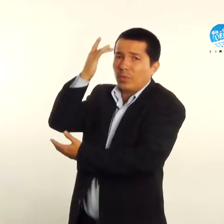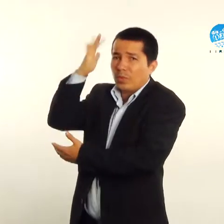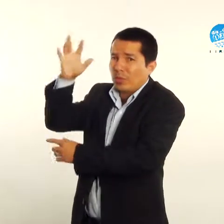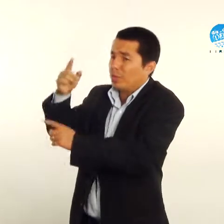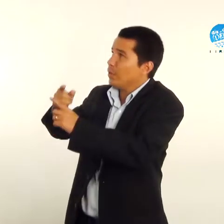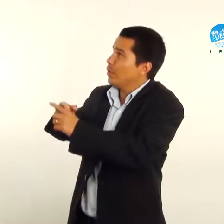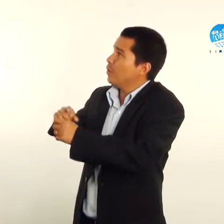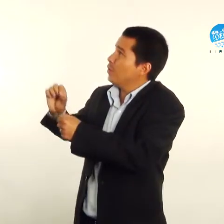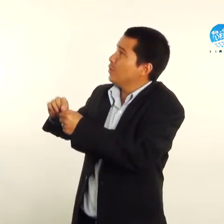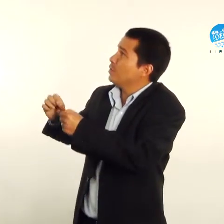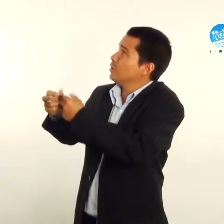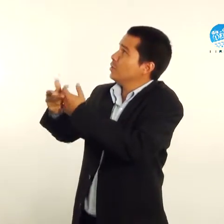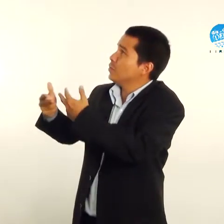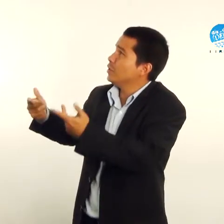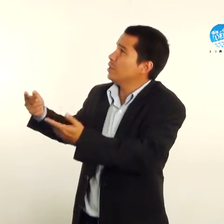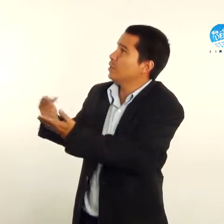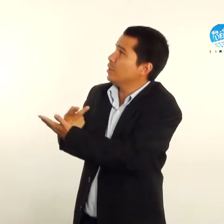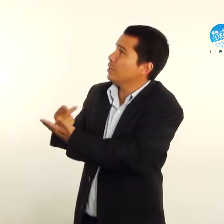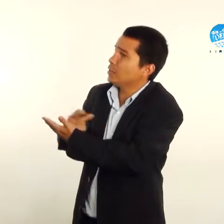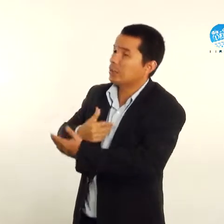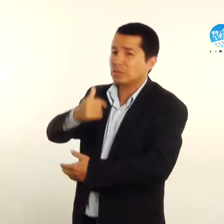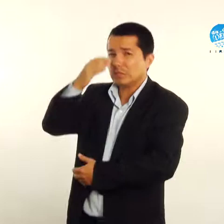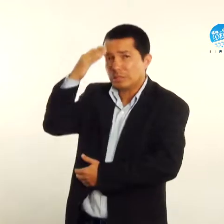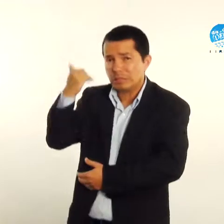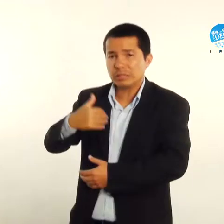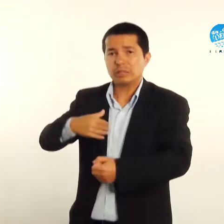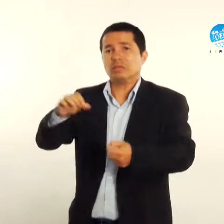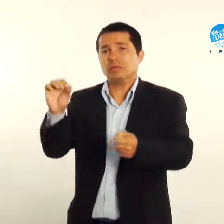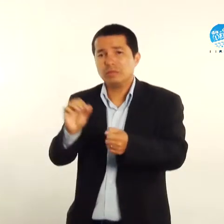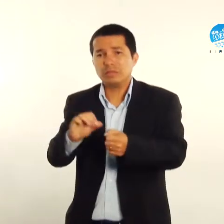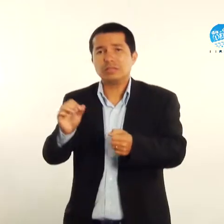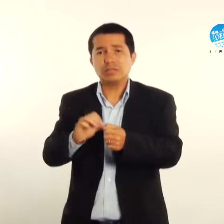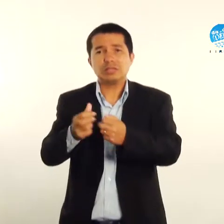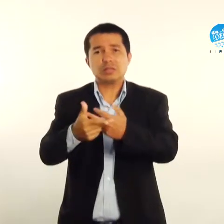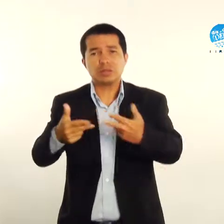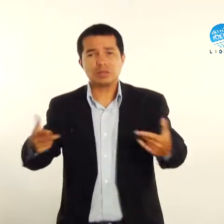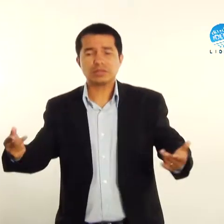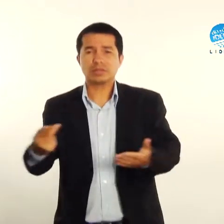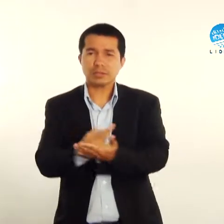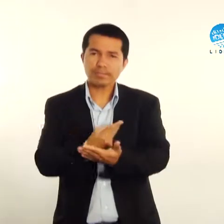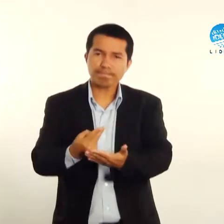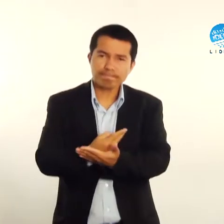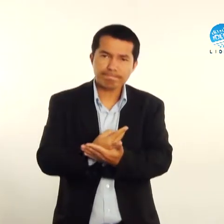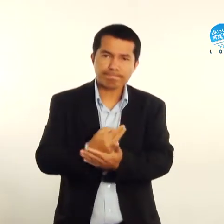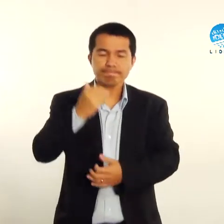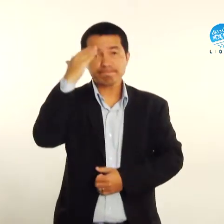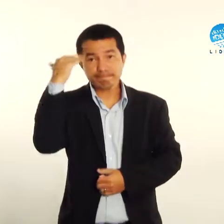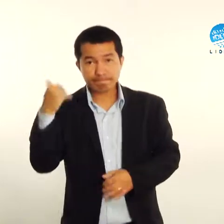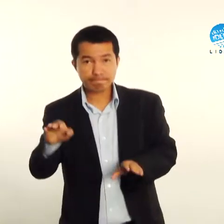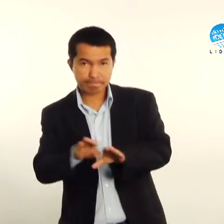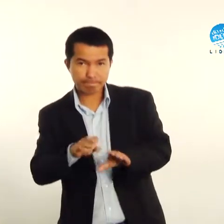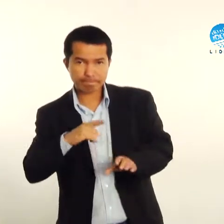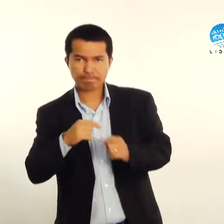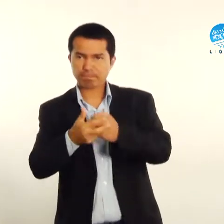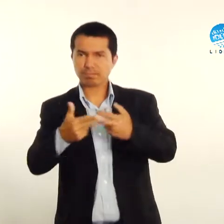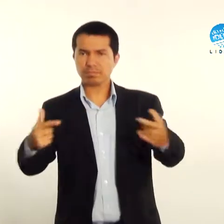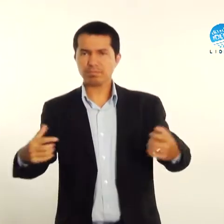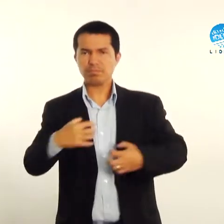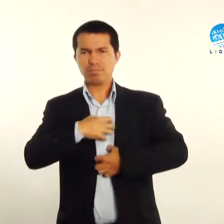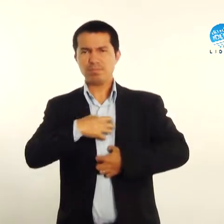Eu não sei por que eu faço as coisas erradas. Eu sei que faço. E que existe alguma coisa dentro de mim que